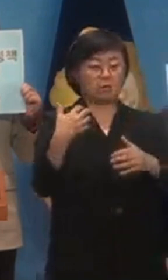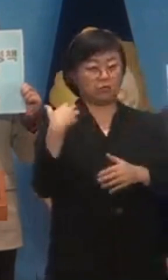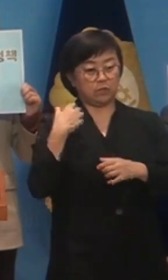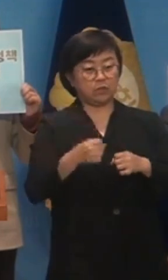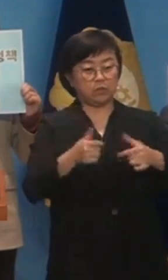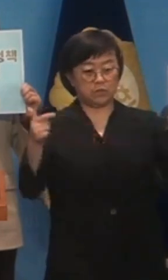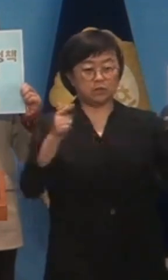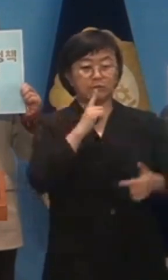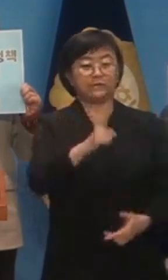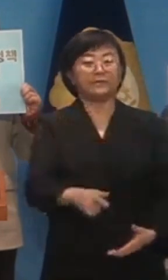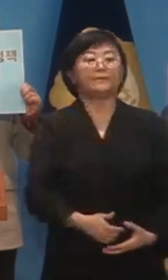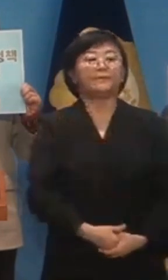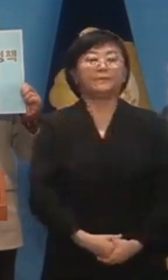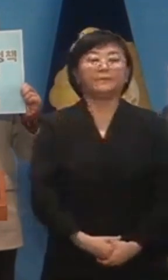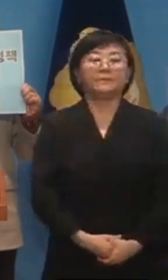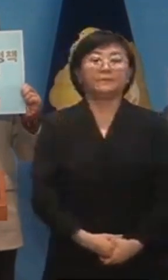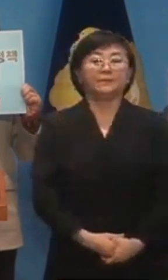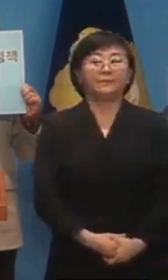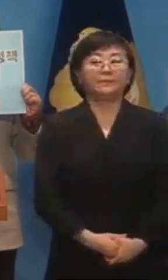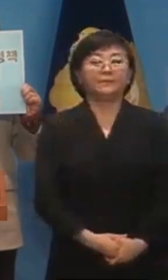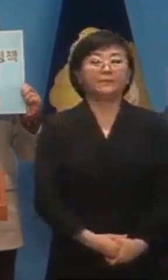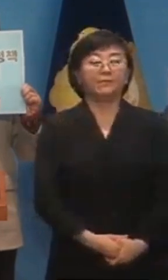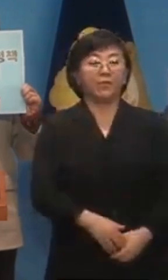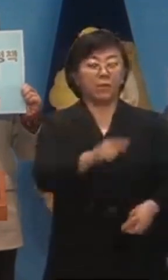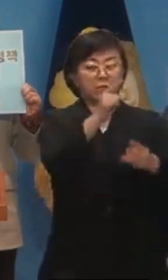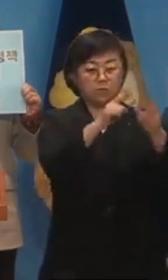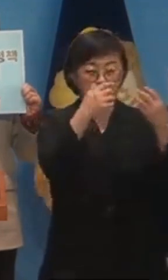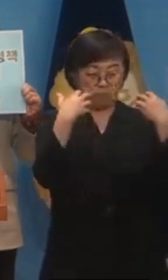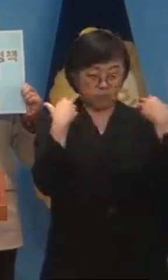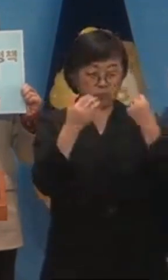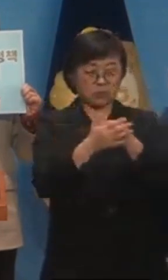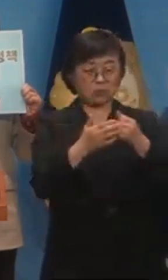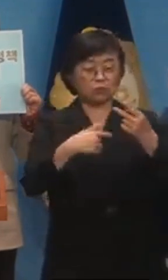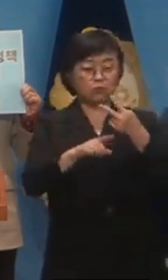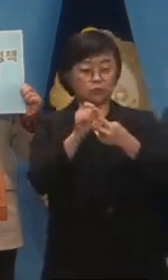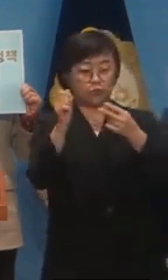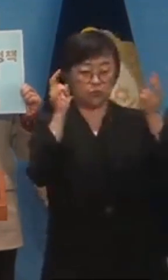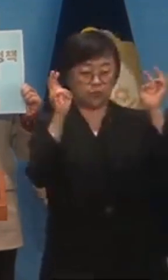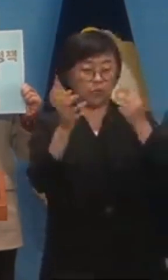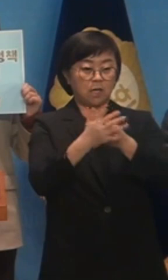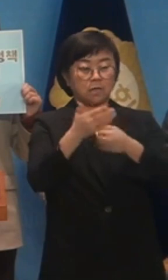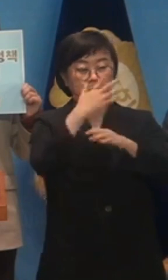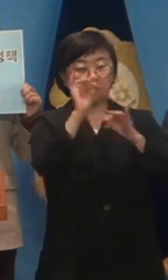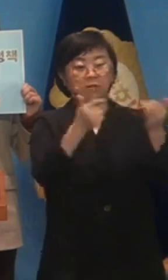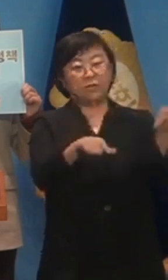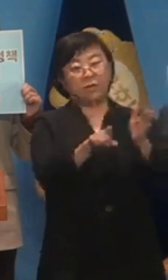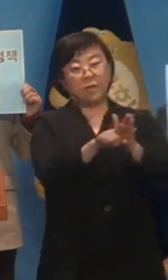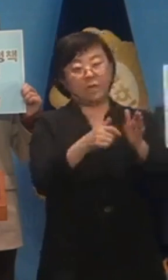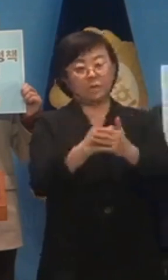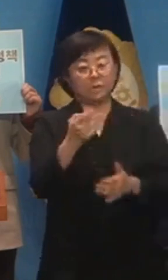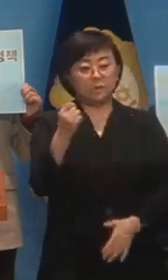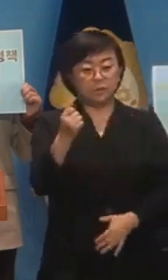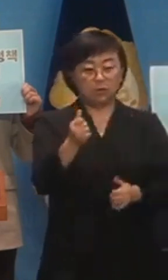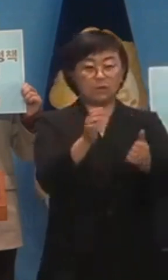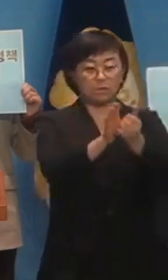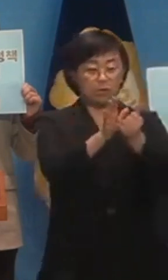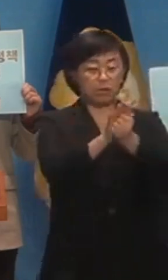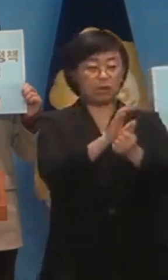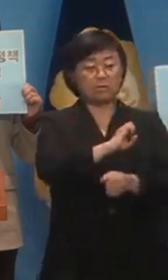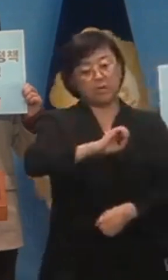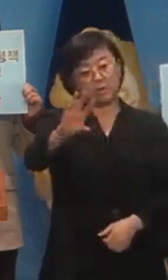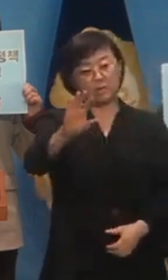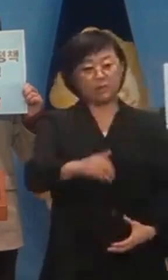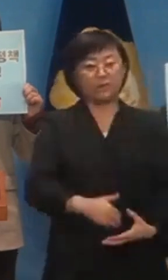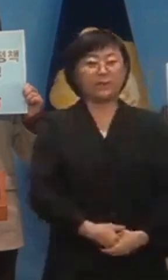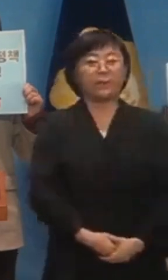부담을 늘리기까지 했습니다. 윤석열 정부는 중소기업과 청년을 위한 최소한의 지원을